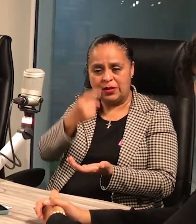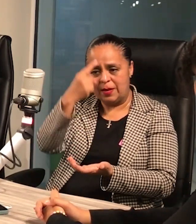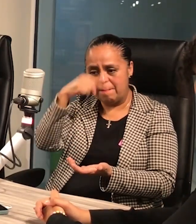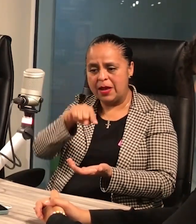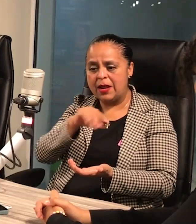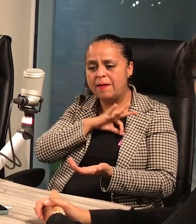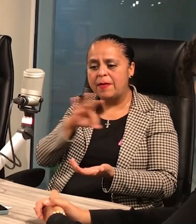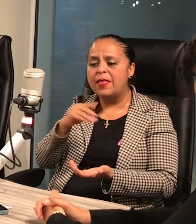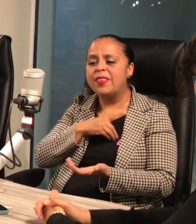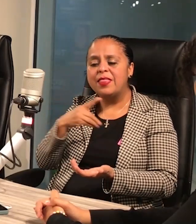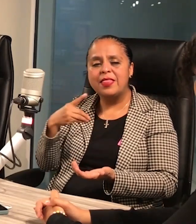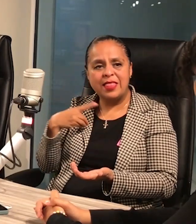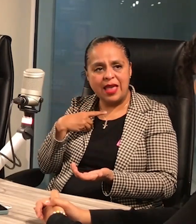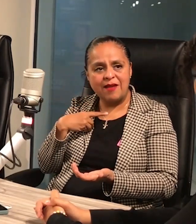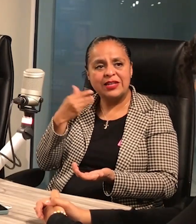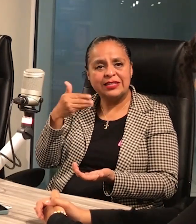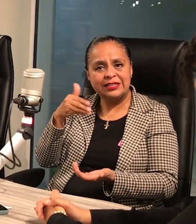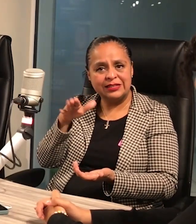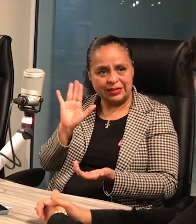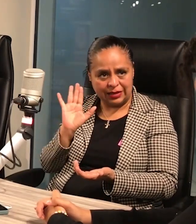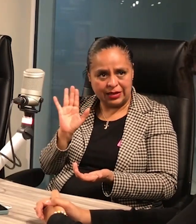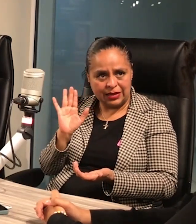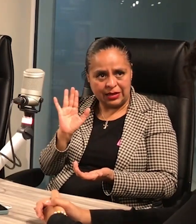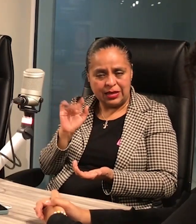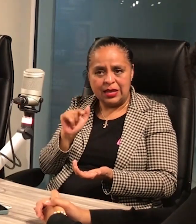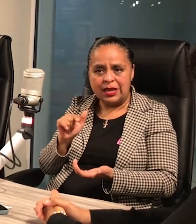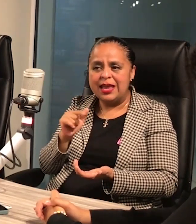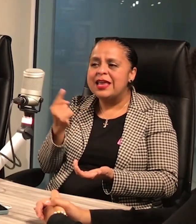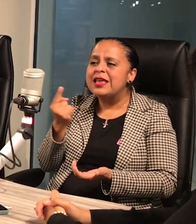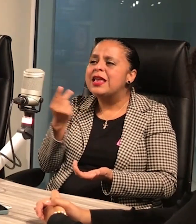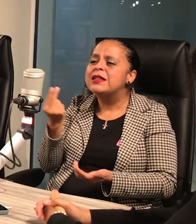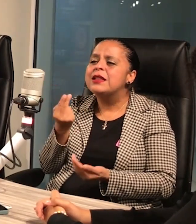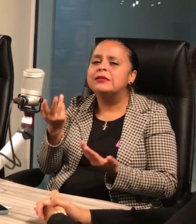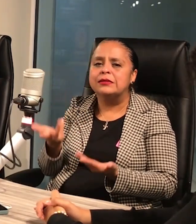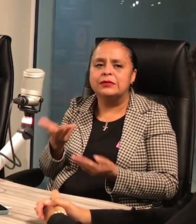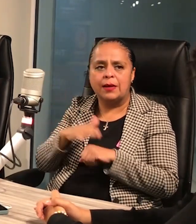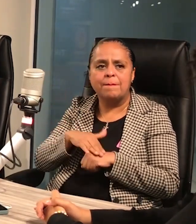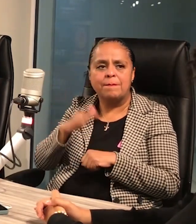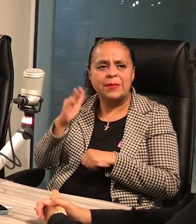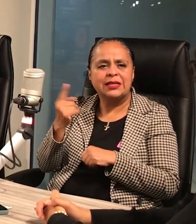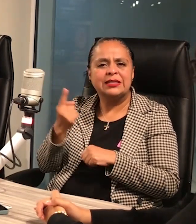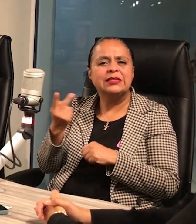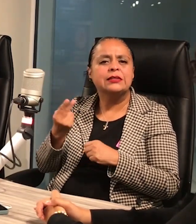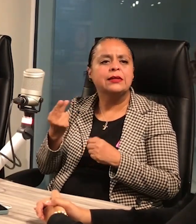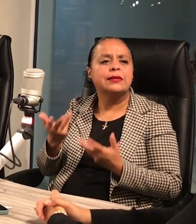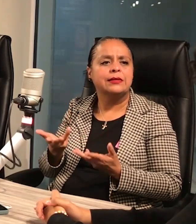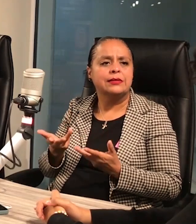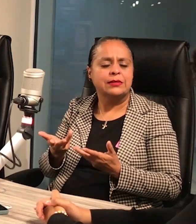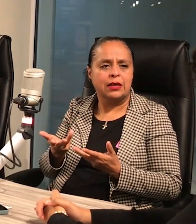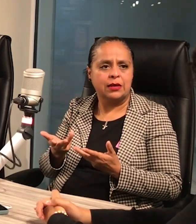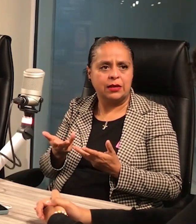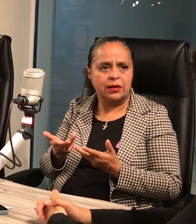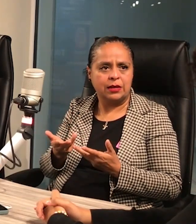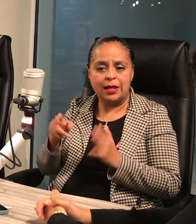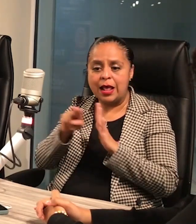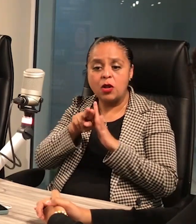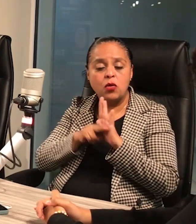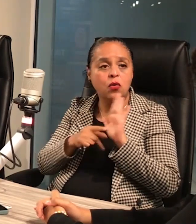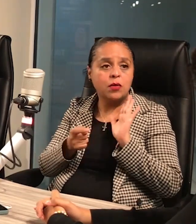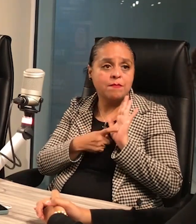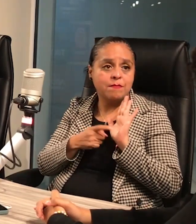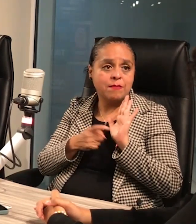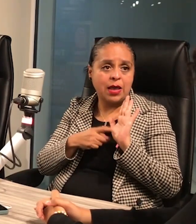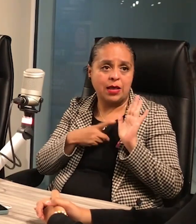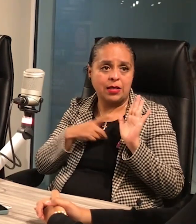lo que debería de ser, y que es lo que necesitamos, que se quede en la norma para que